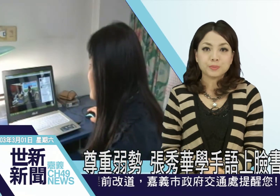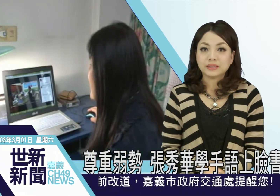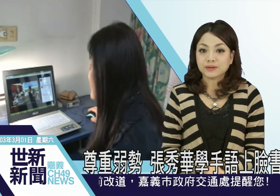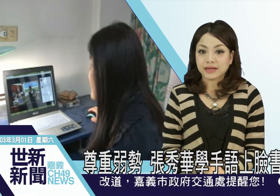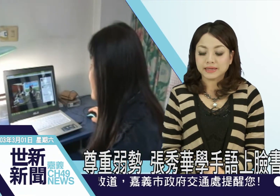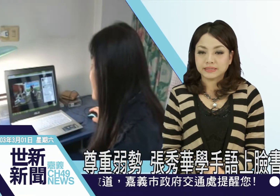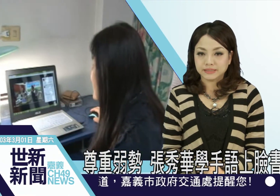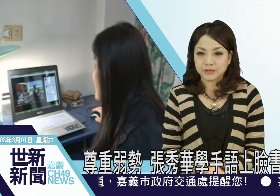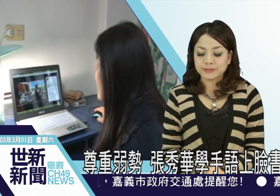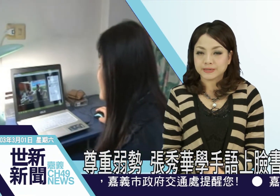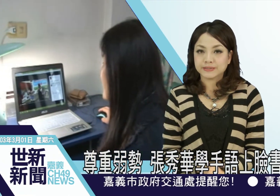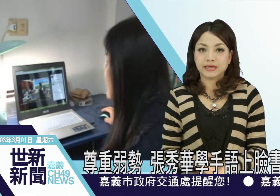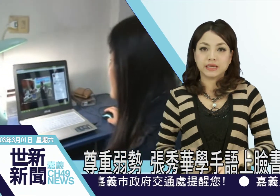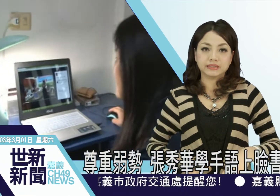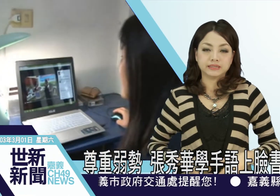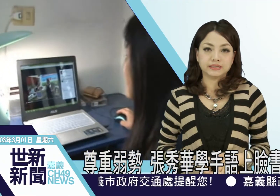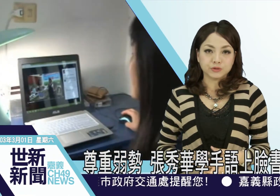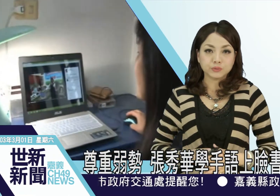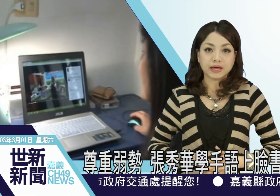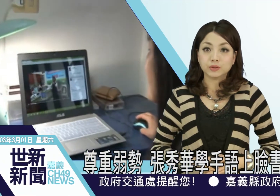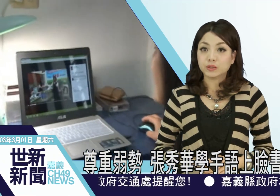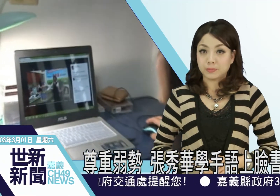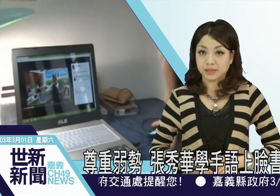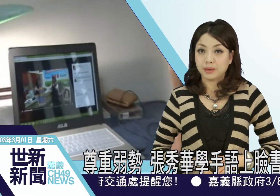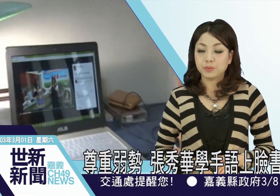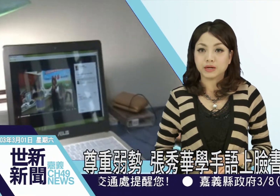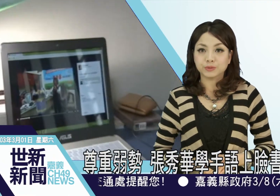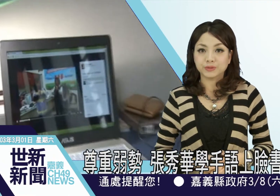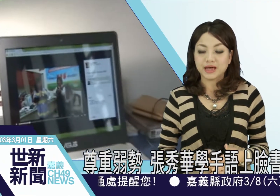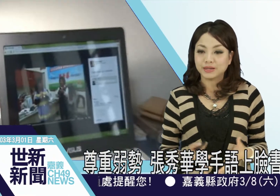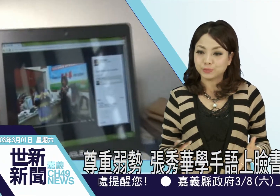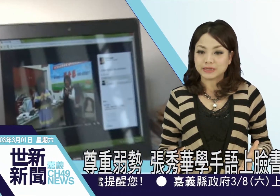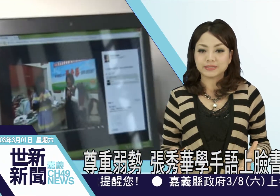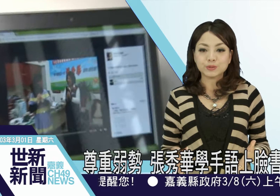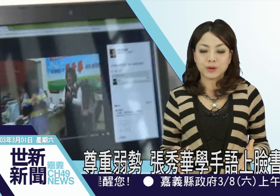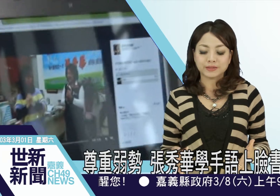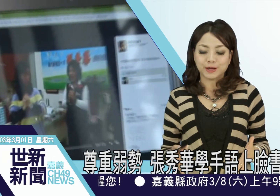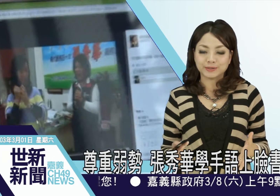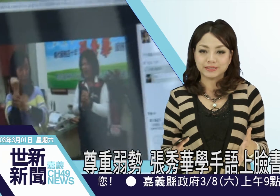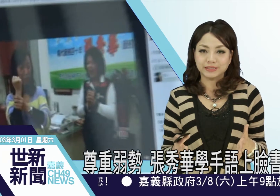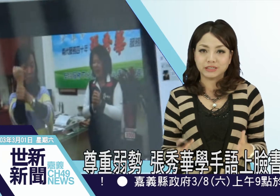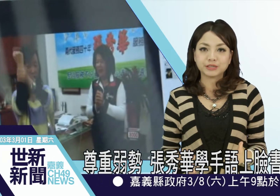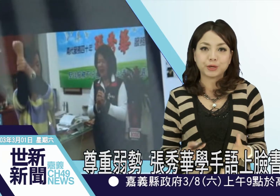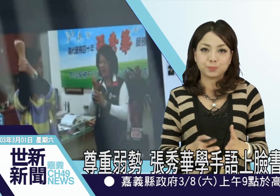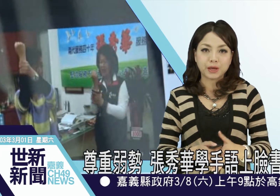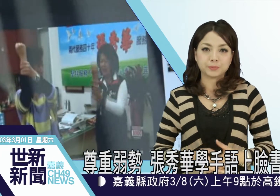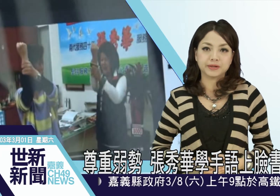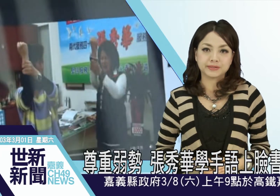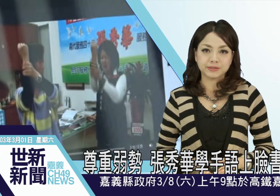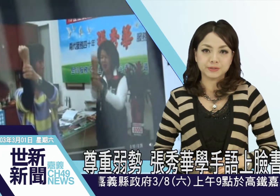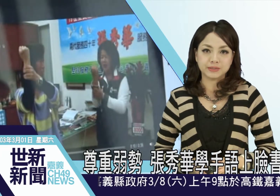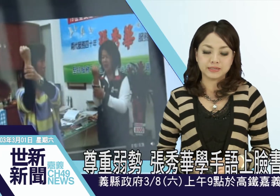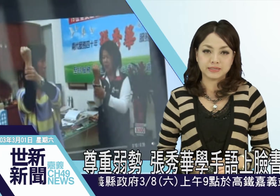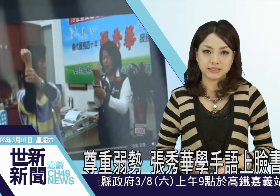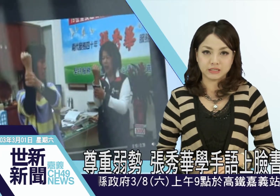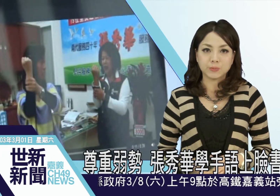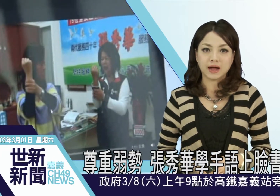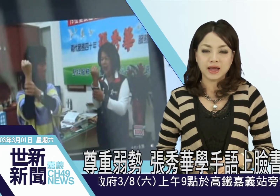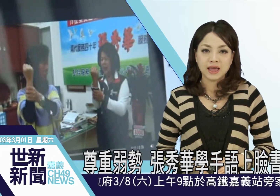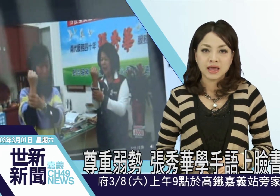国民党家己市长参选竞争是愈来愈激烈，不过除了咱拄只所看到候选人积极拜票寻求支持之外，